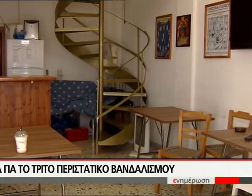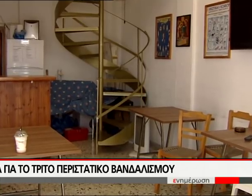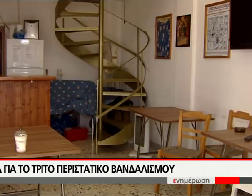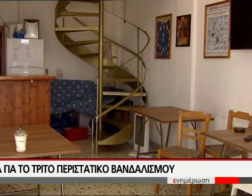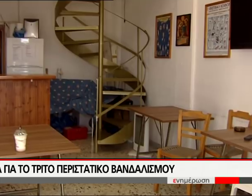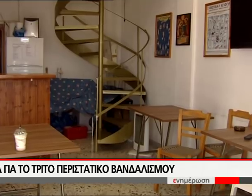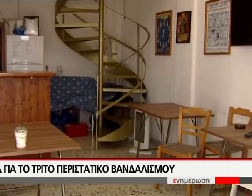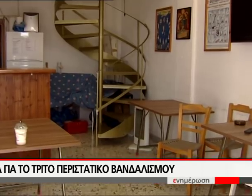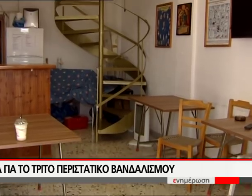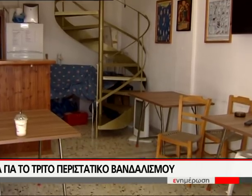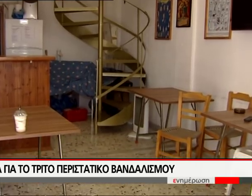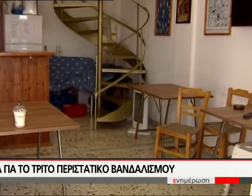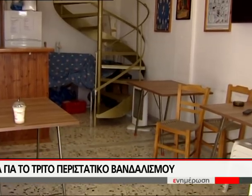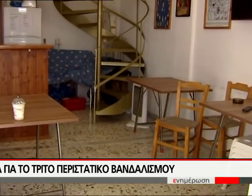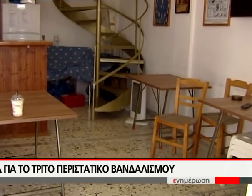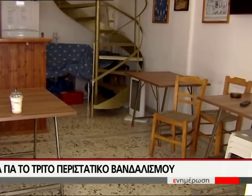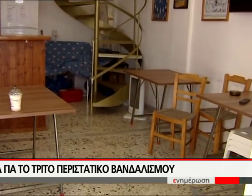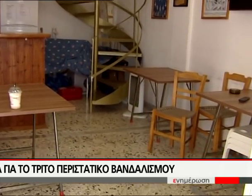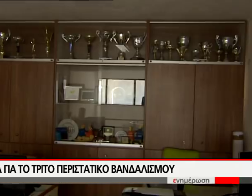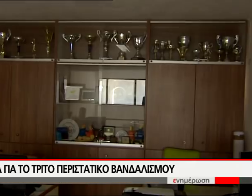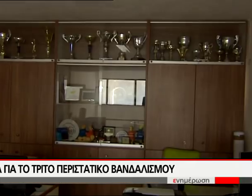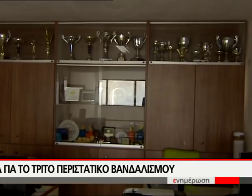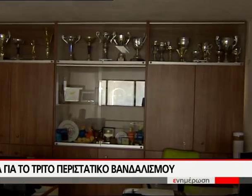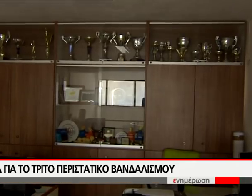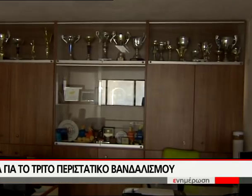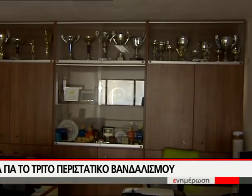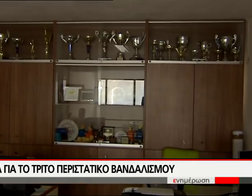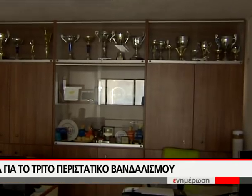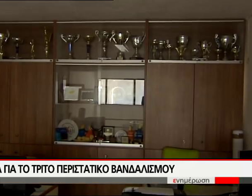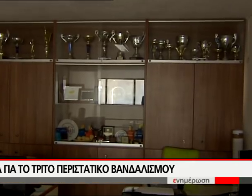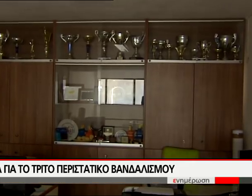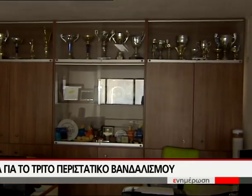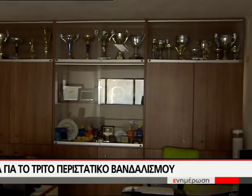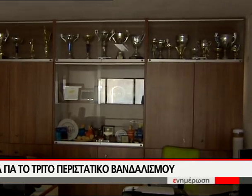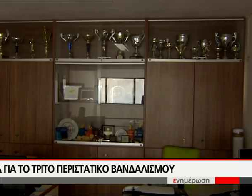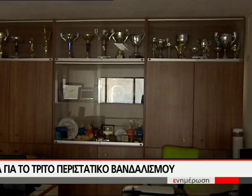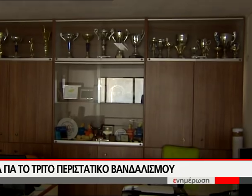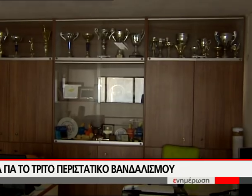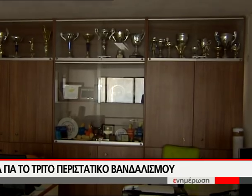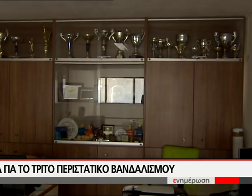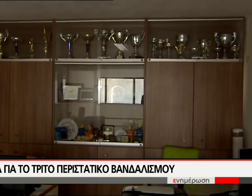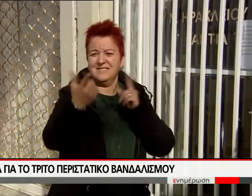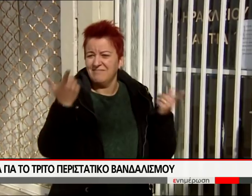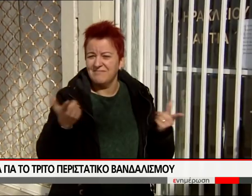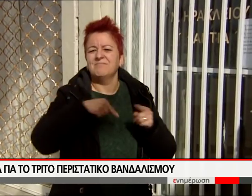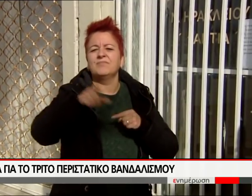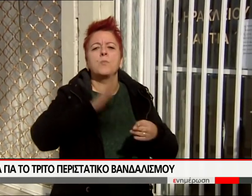από απομακρυσμένος, είναι και μικρός για να χωρέσει τα συνολικά περίπου 450 μέλη που αριθμούν τα σωματεία Κάντια